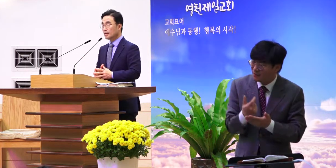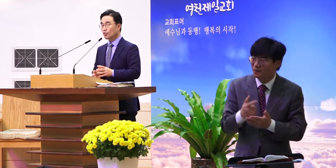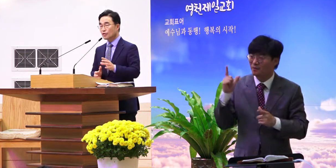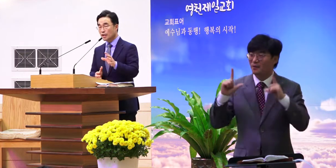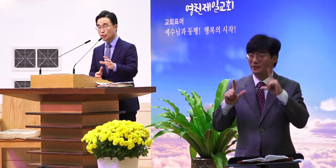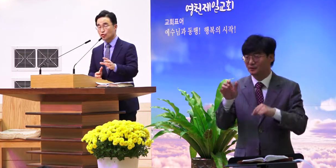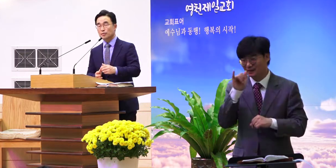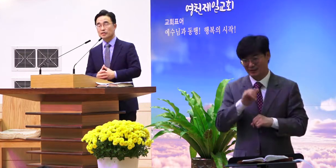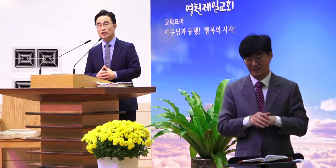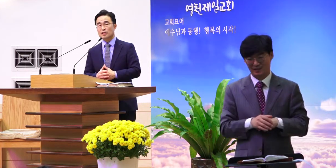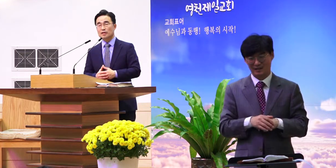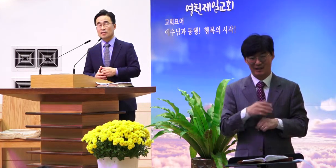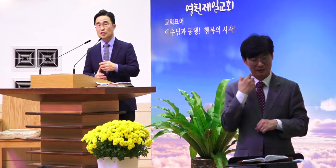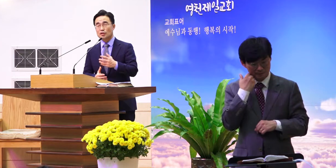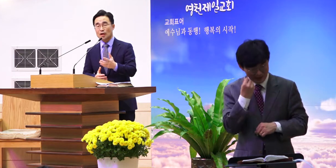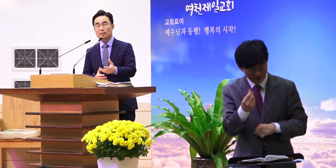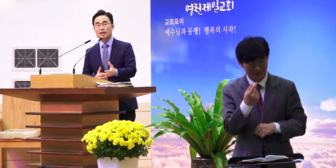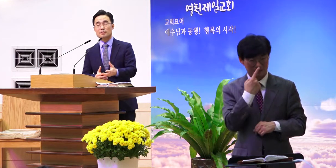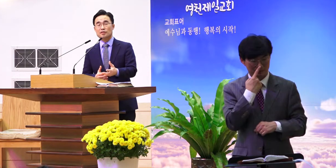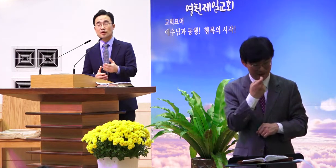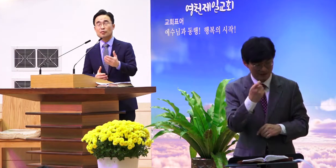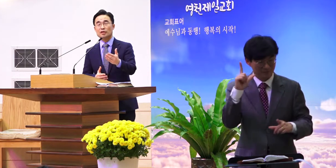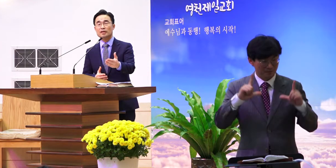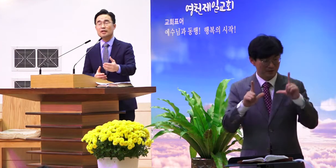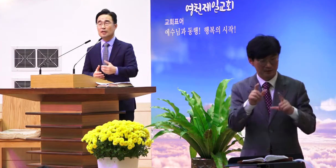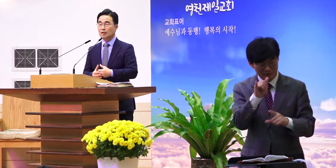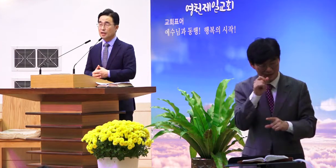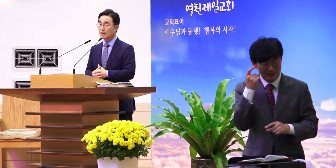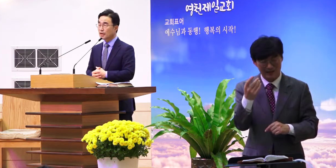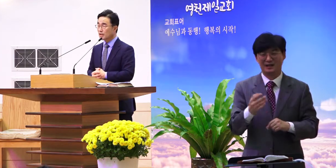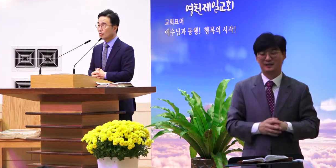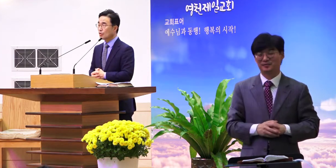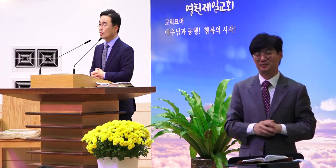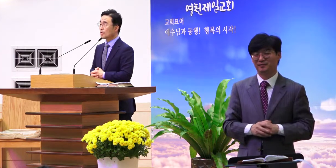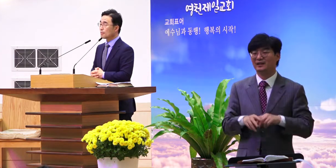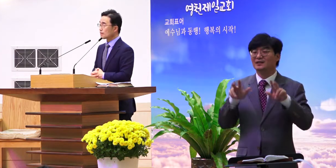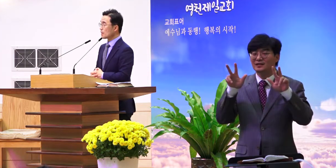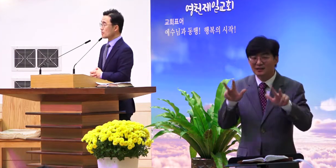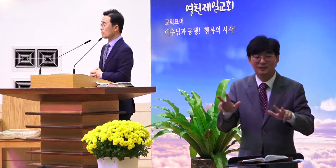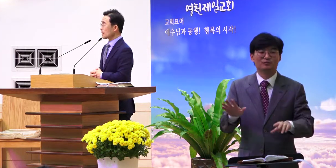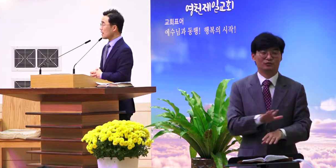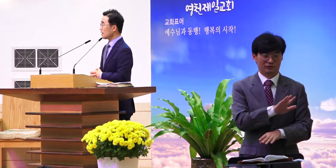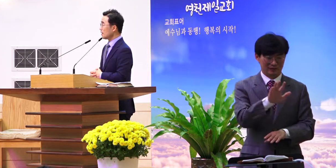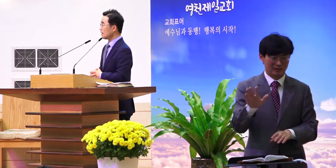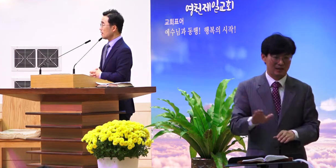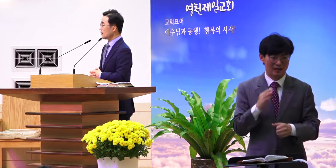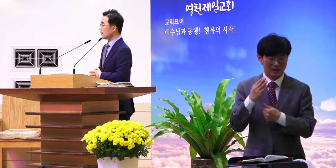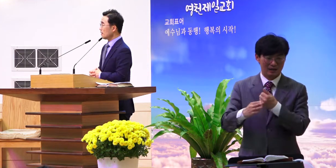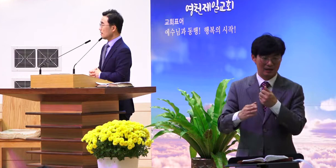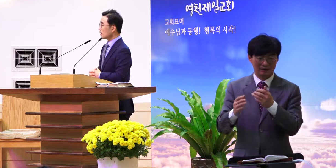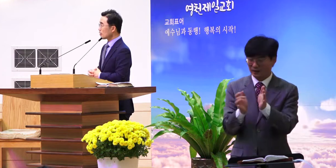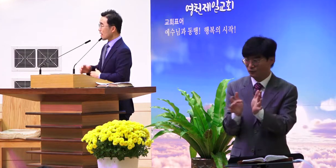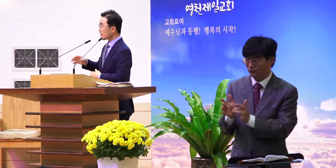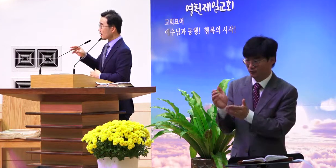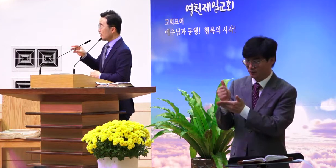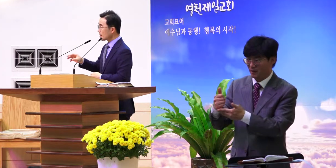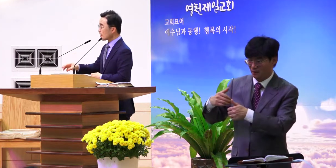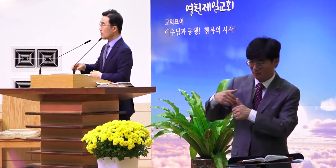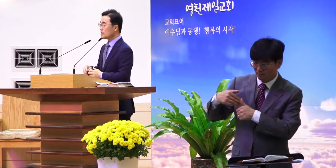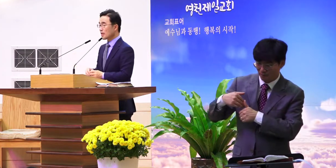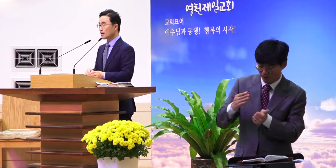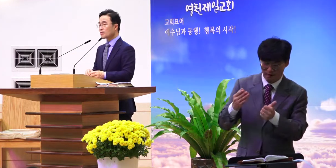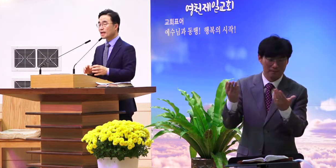임명하시고 권세도 주시면서 성령으로 함께 하시면서 여러분의 삶의 현장으로 파송하셨습니다. 여러분 각각